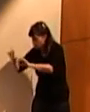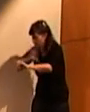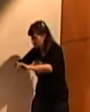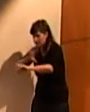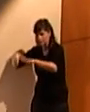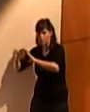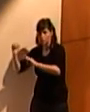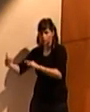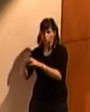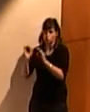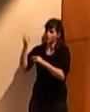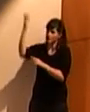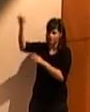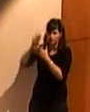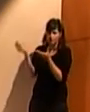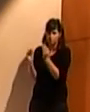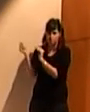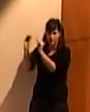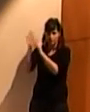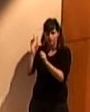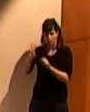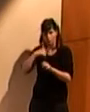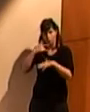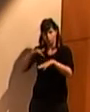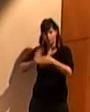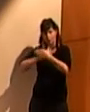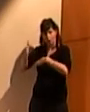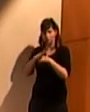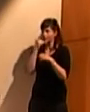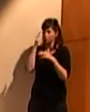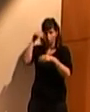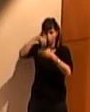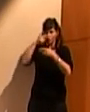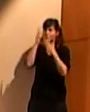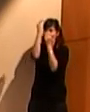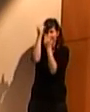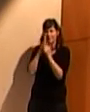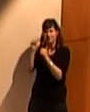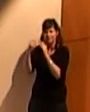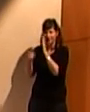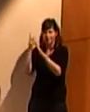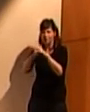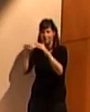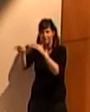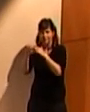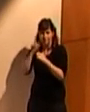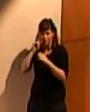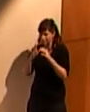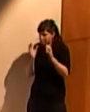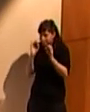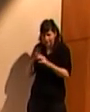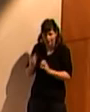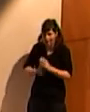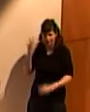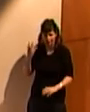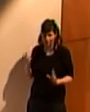parce que là, ça veut dire que c'est un prototype, mais on s'y sent très bien en sécurité. Merci. C'est tout à l'heure, parce que c'est un chef-d'œuvre.